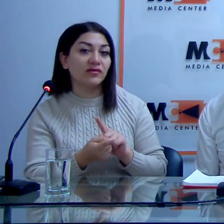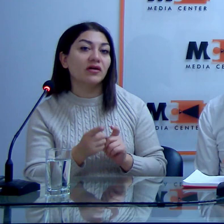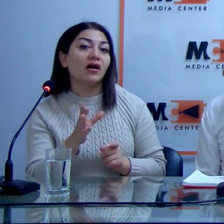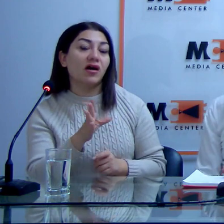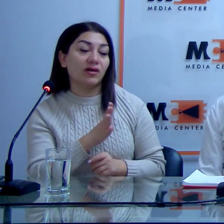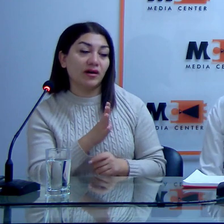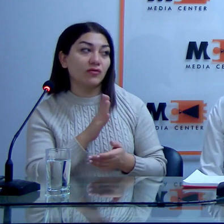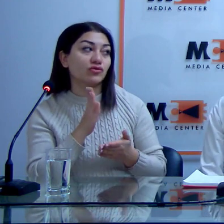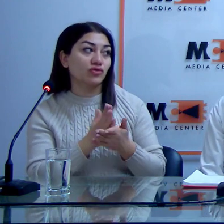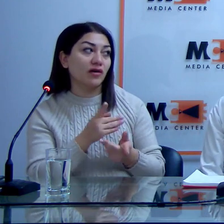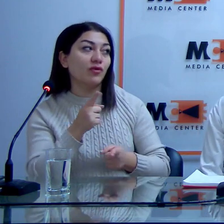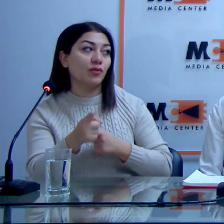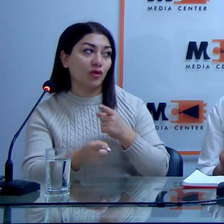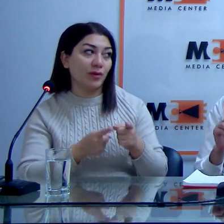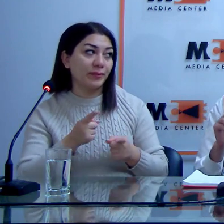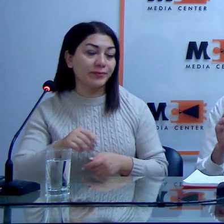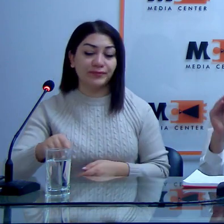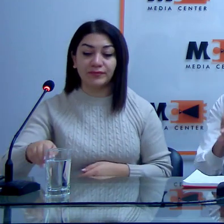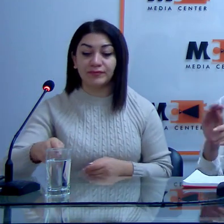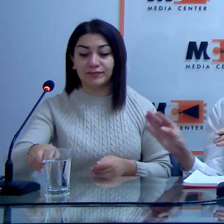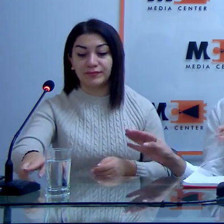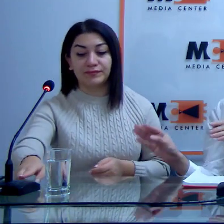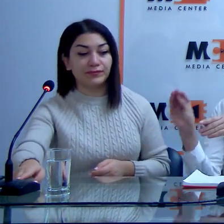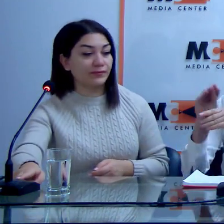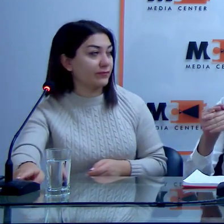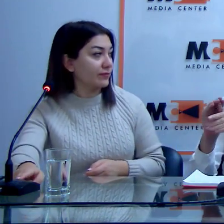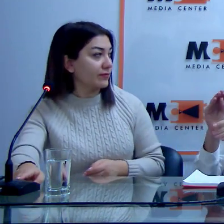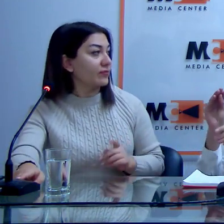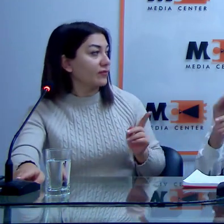դարձել եւ հավանականություն կա փոփոխման։